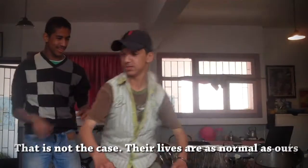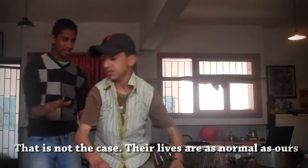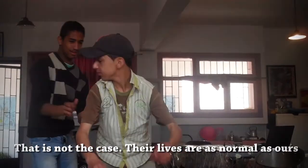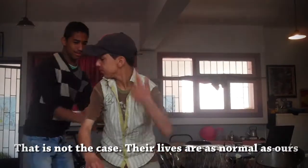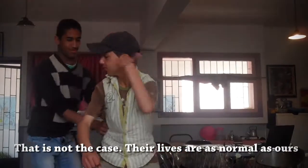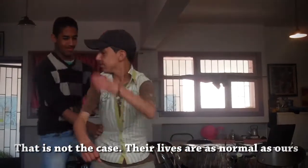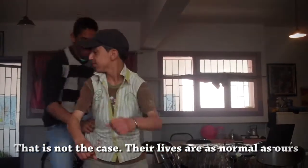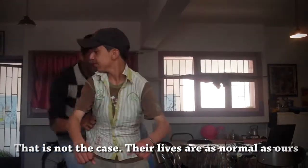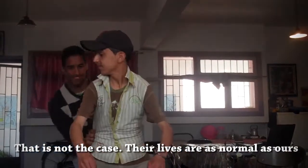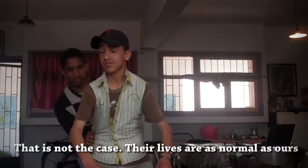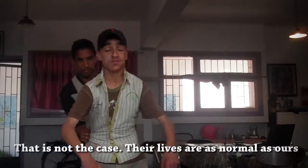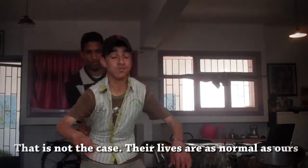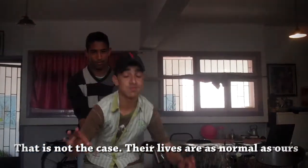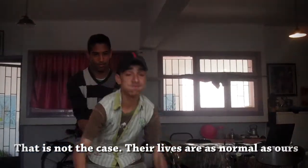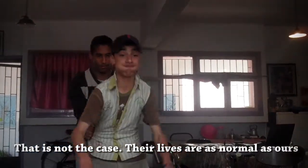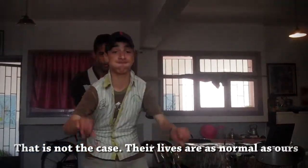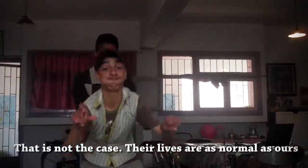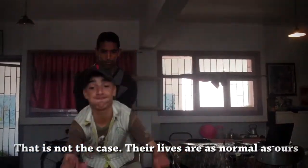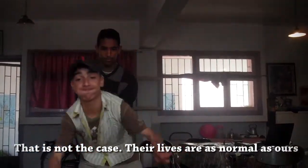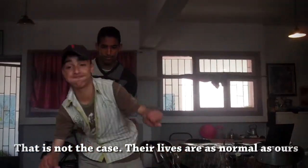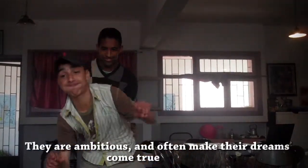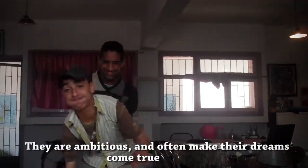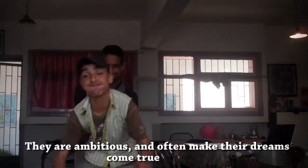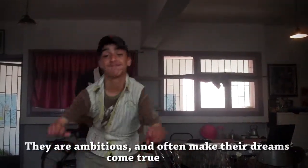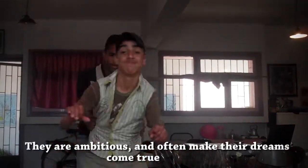الناس وتكون عندهم حياة طبيعية يمارسوا فيها